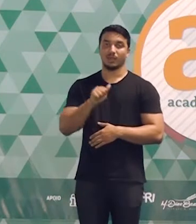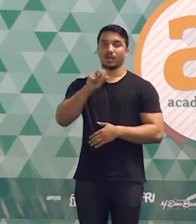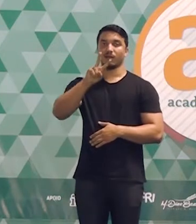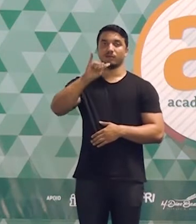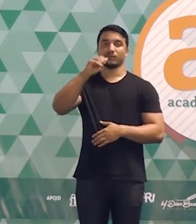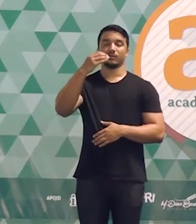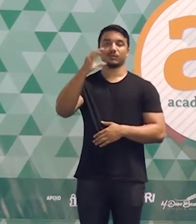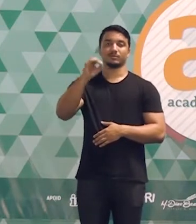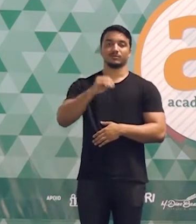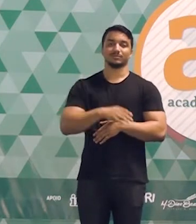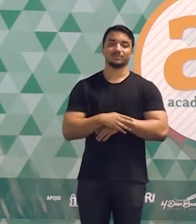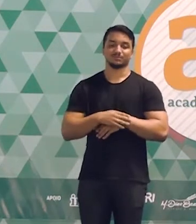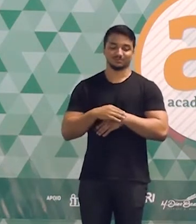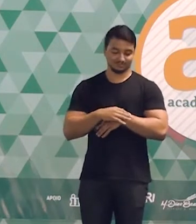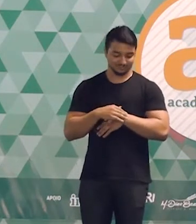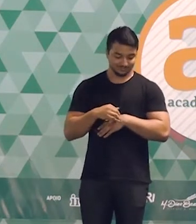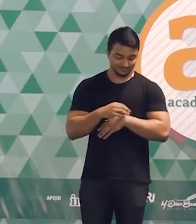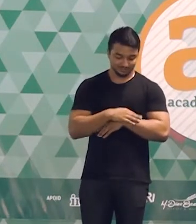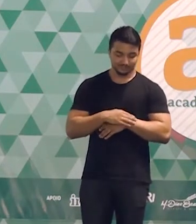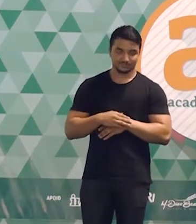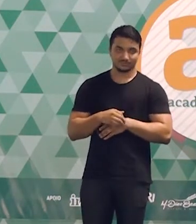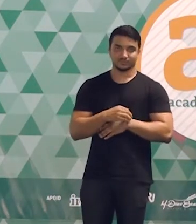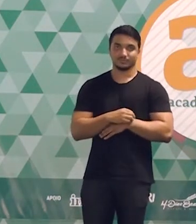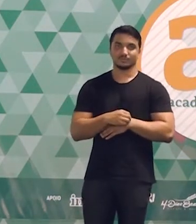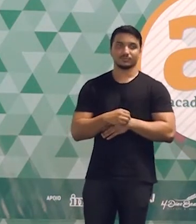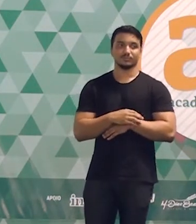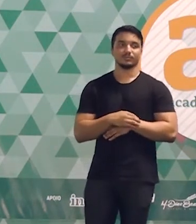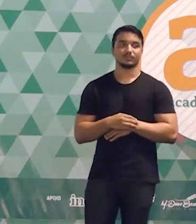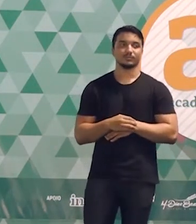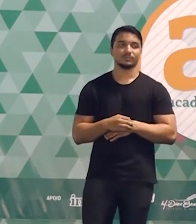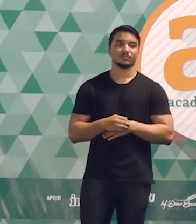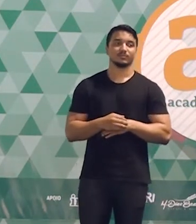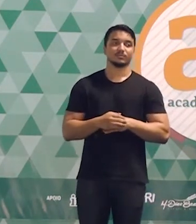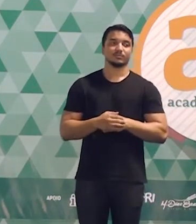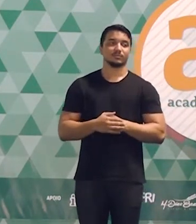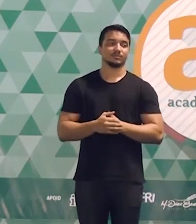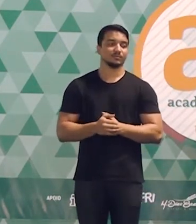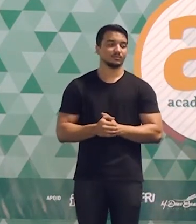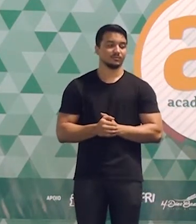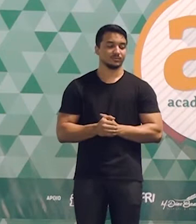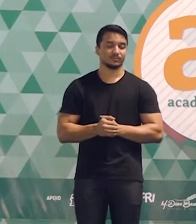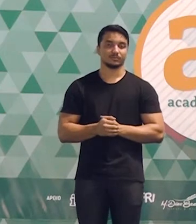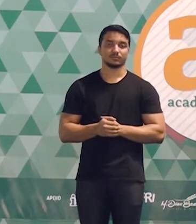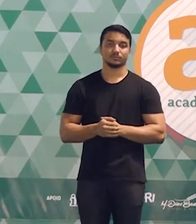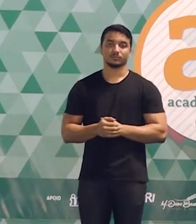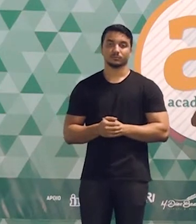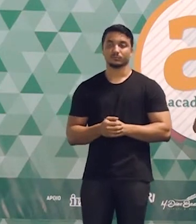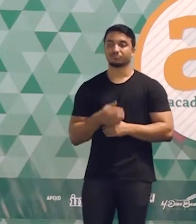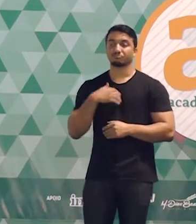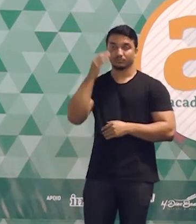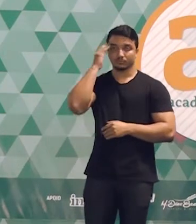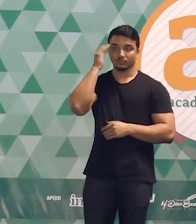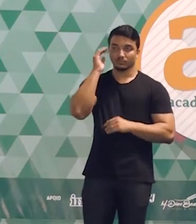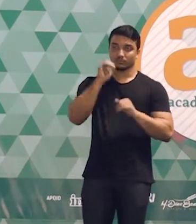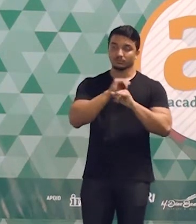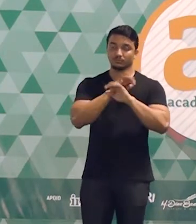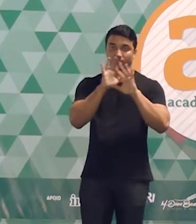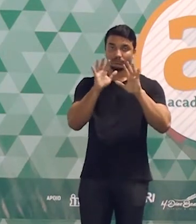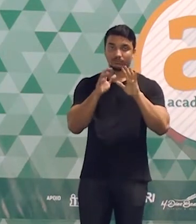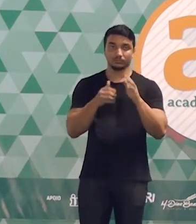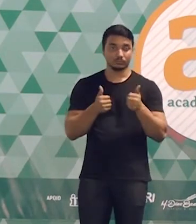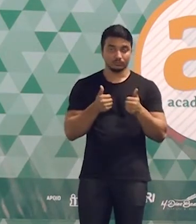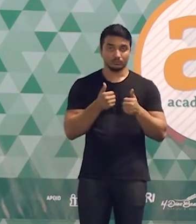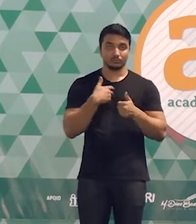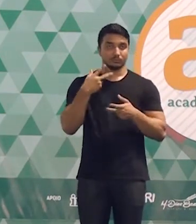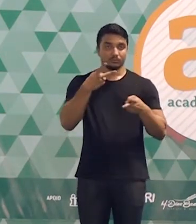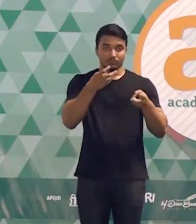A de aviação. Está aí o meu amigo feliz, inspirado e original. Compreenderam direitinho?